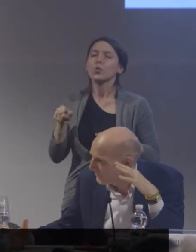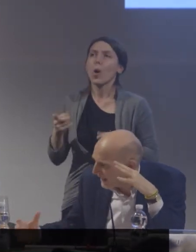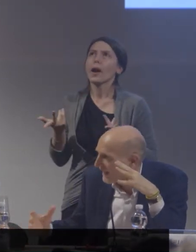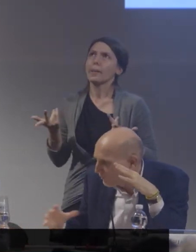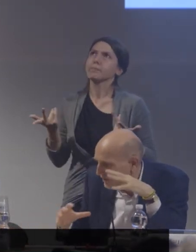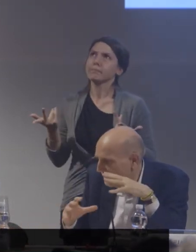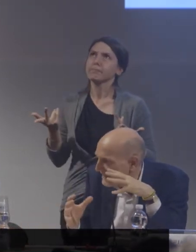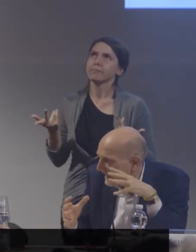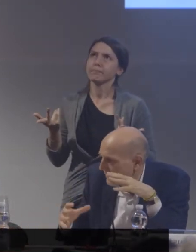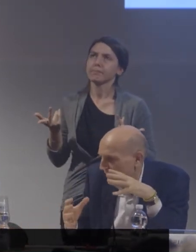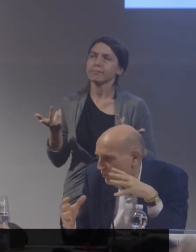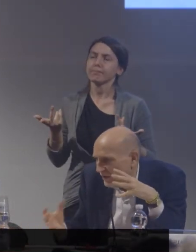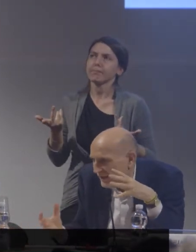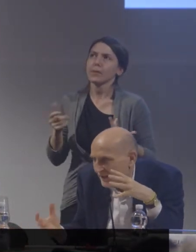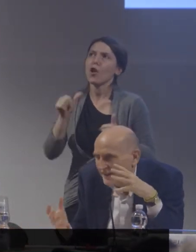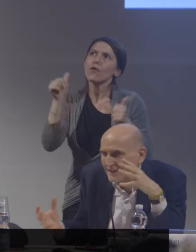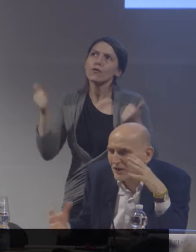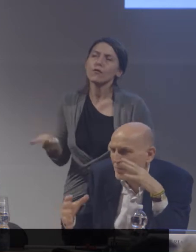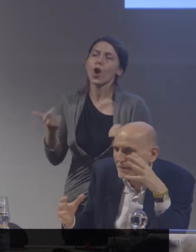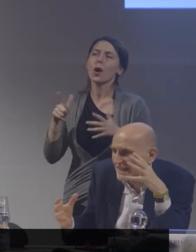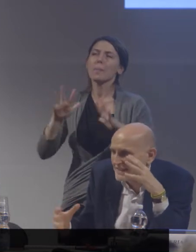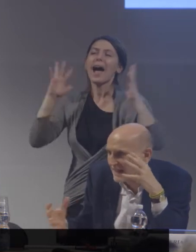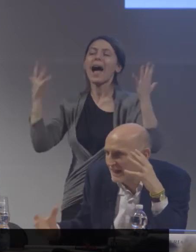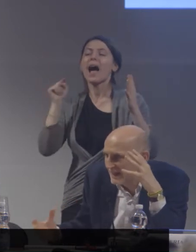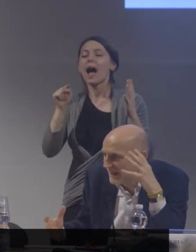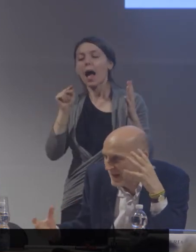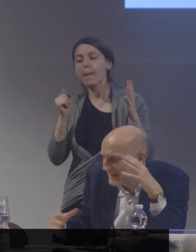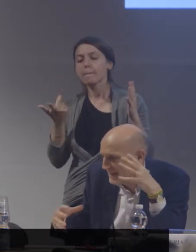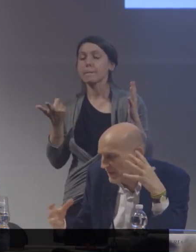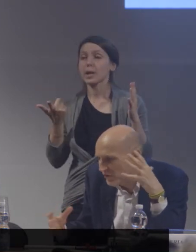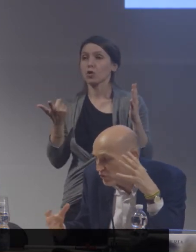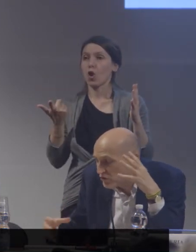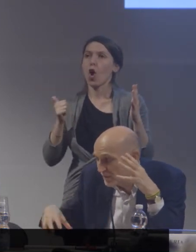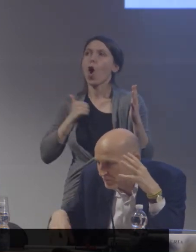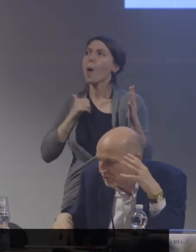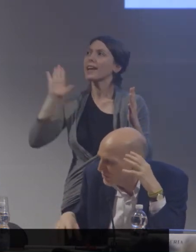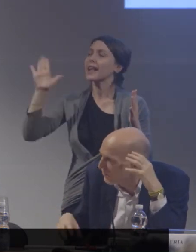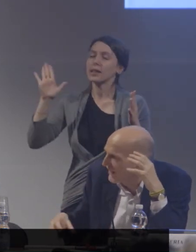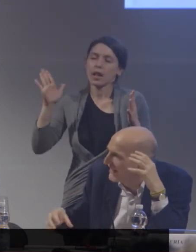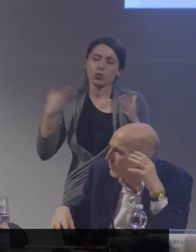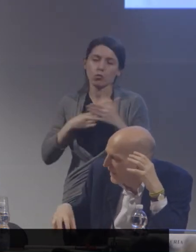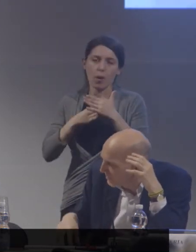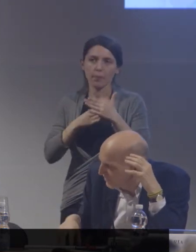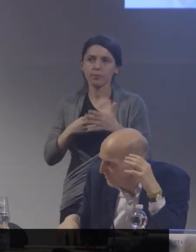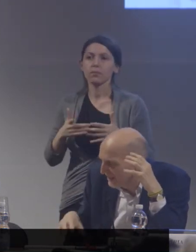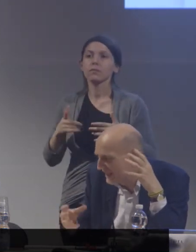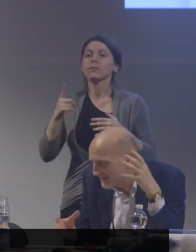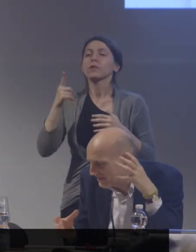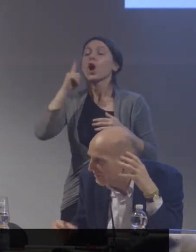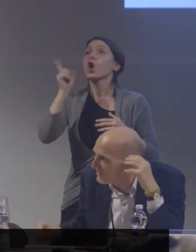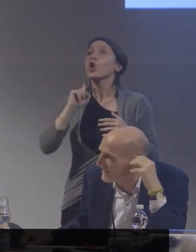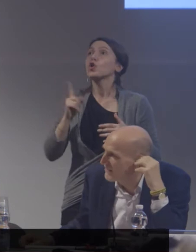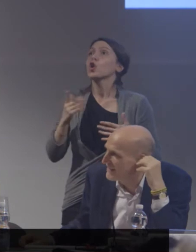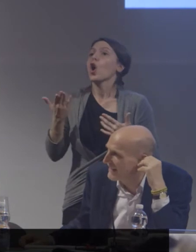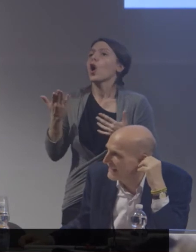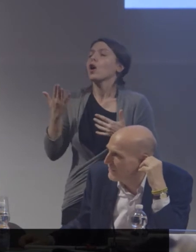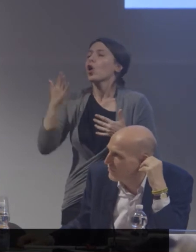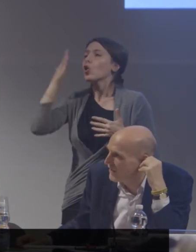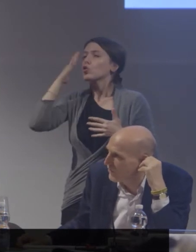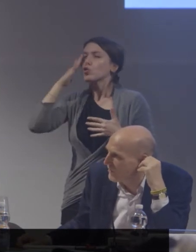parlare è uno di questi campi in cui la competenza era massima, e non so se appunto la scuola è il suo campo di competenza, quello